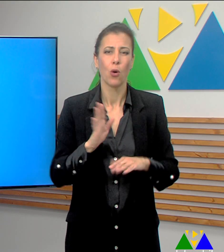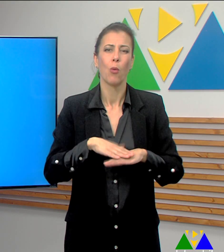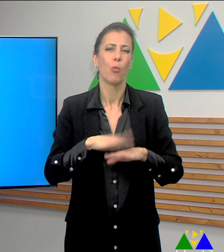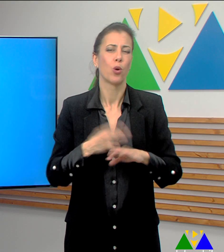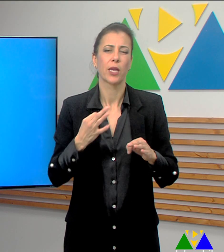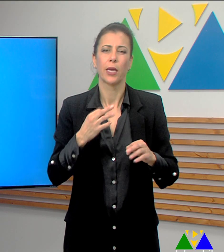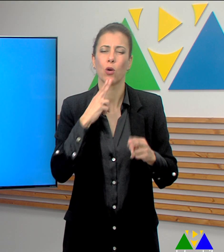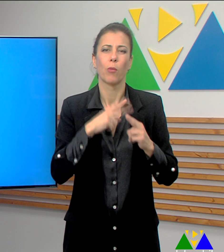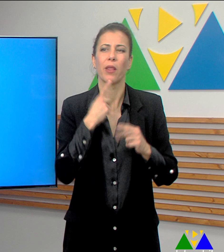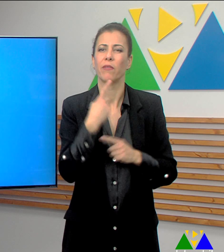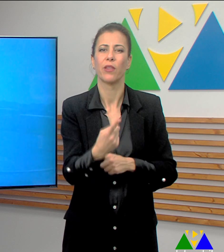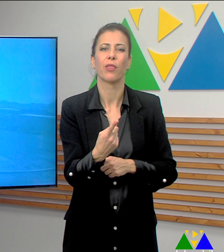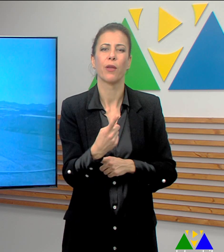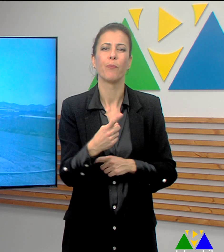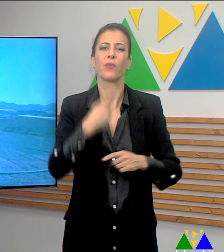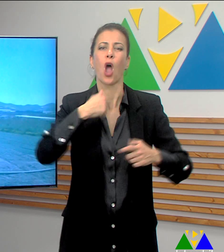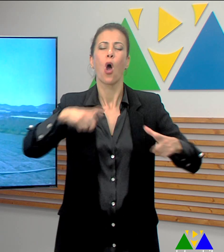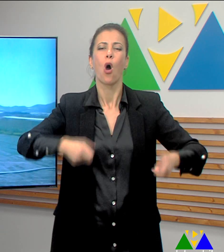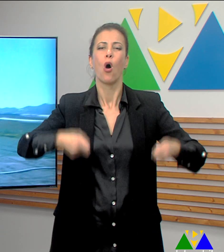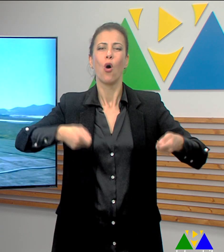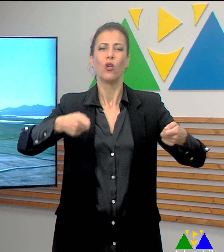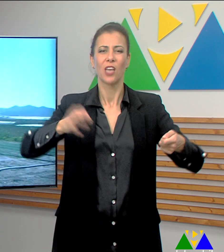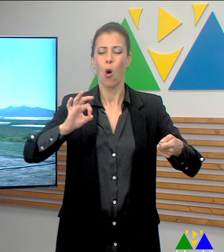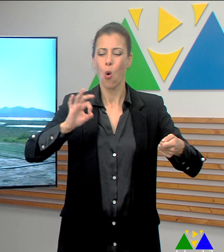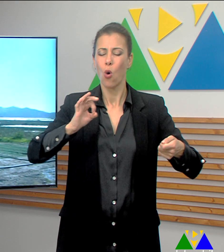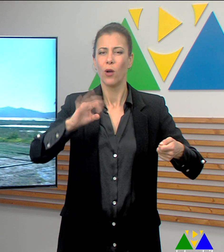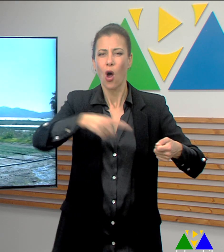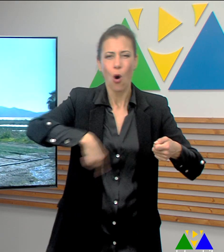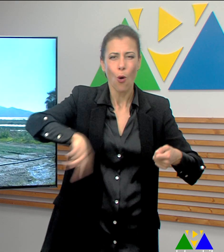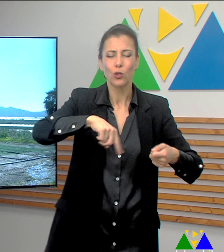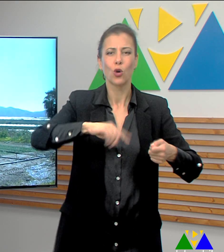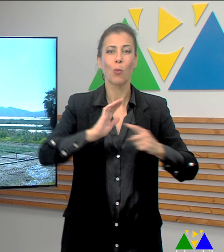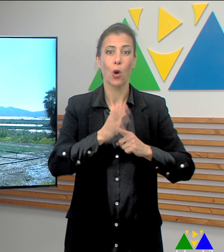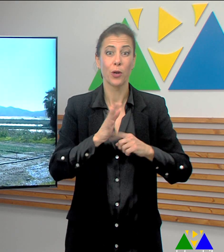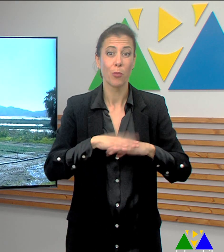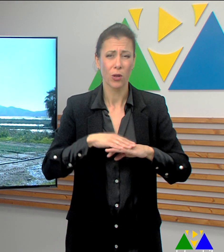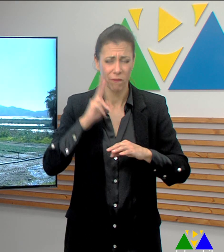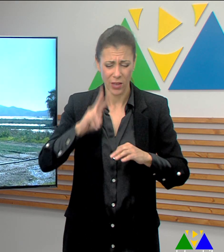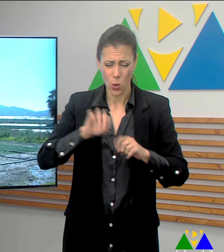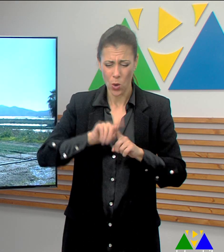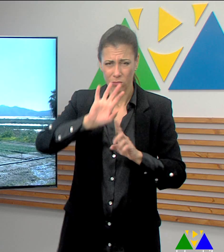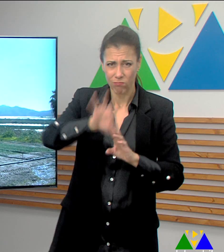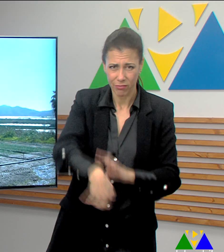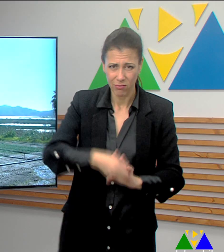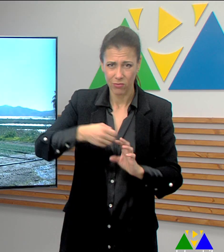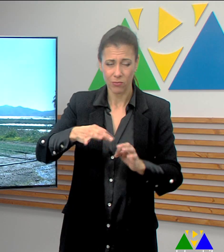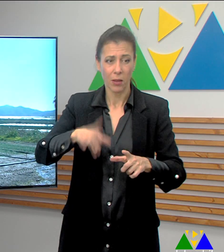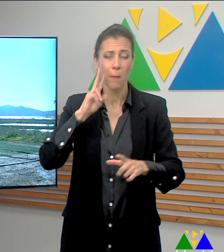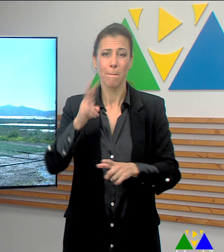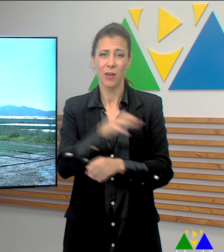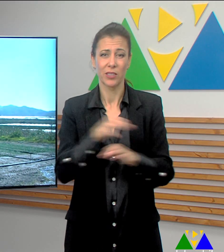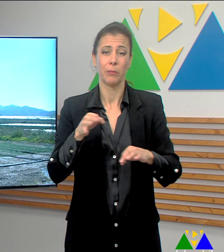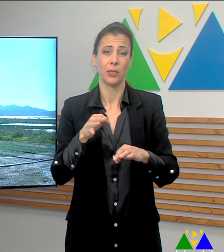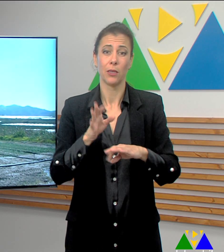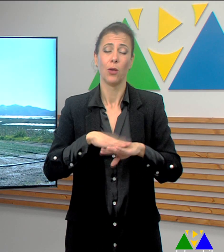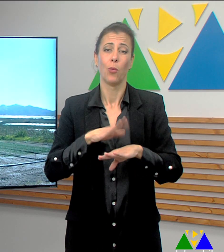llama a esto la olla o el hoyo del molino. Está un rehundido. Se ve perfectamente porque los madrileños le